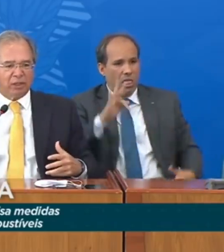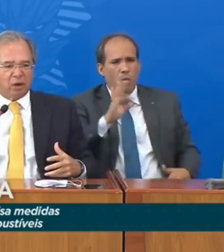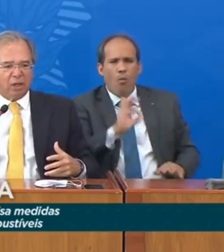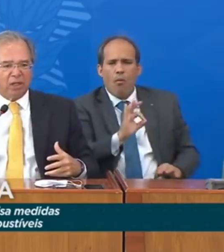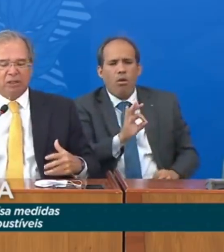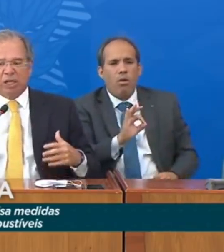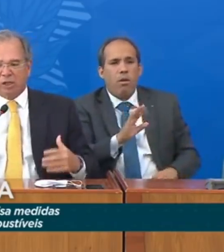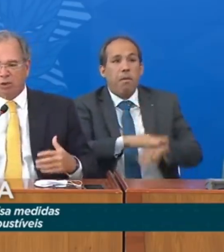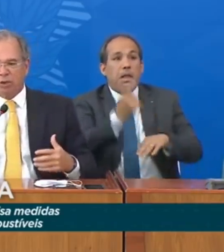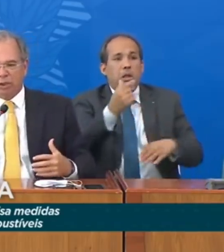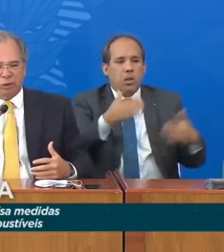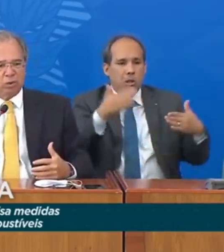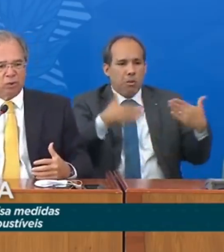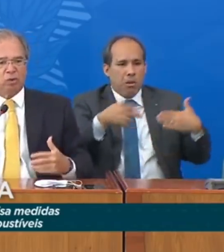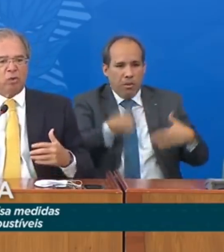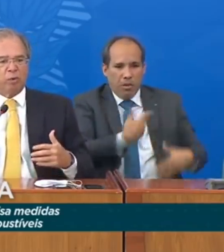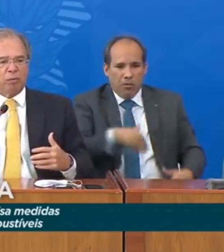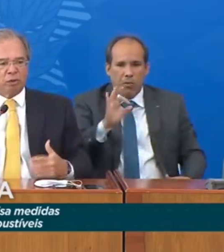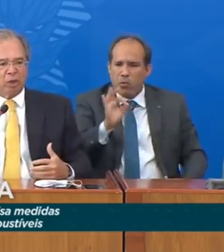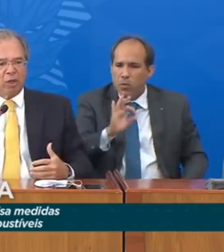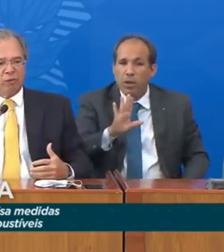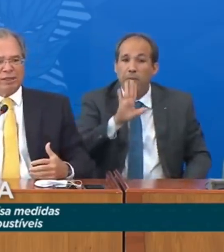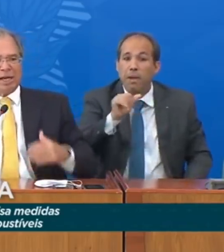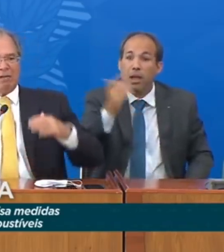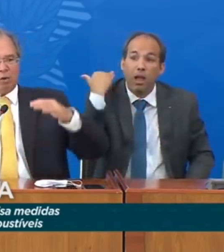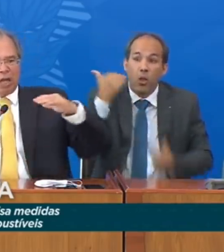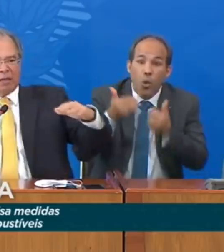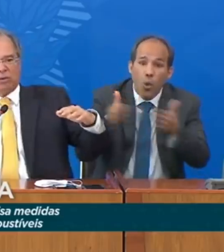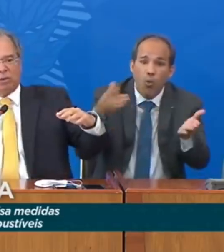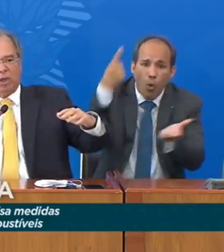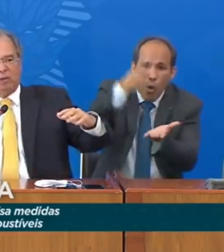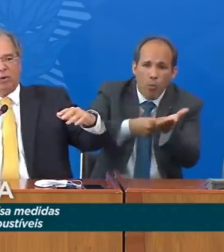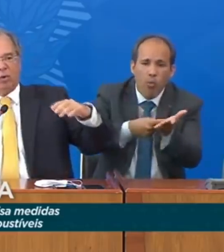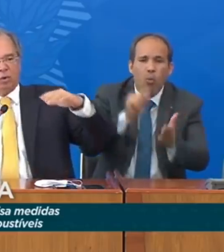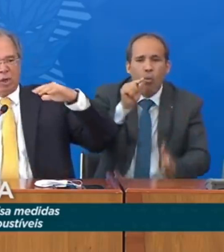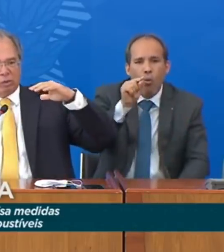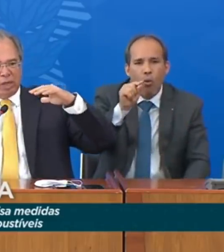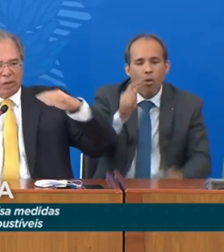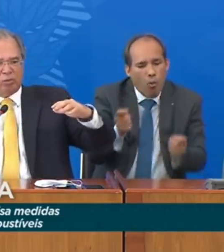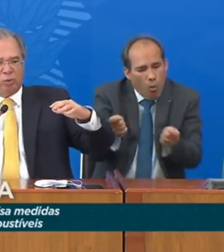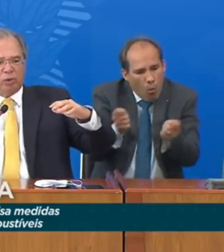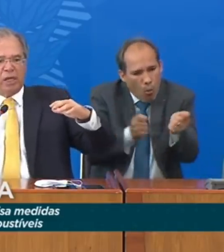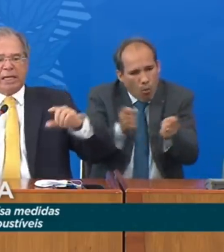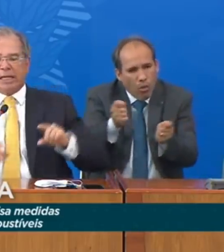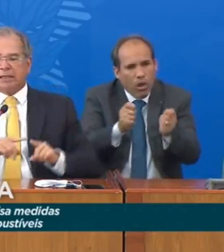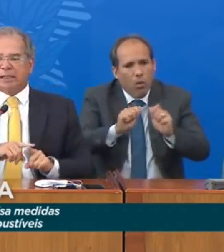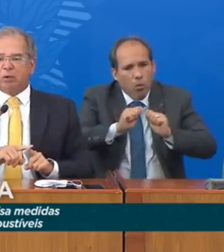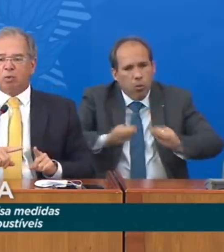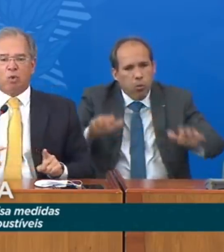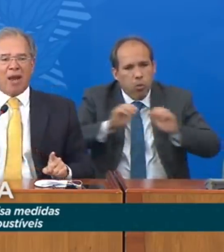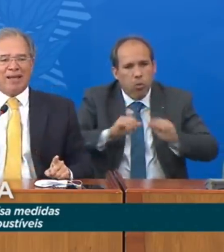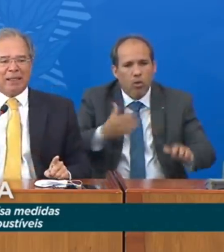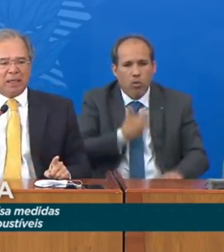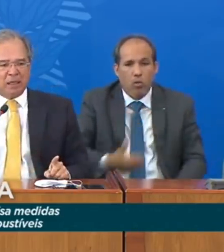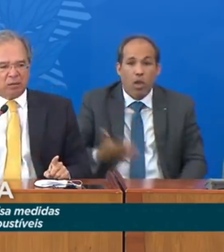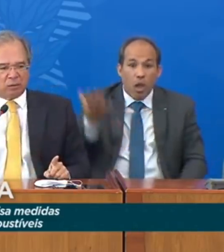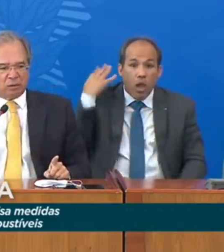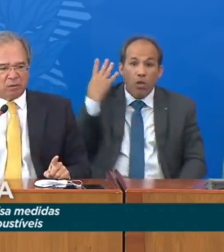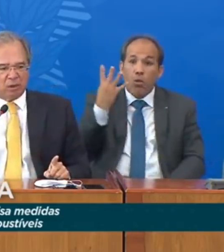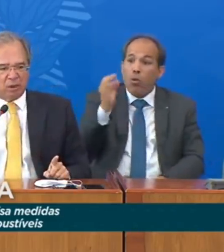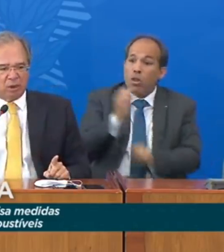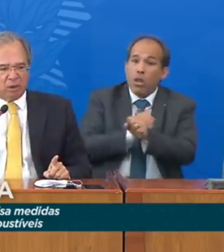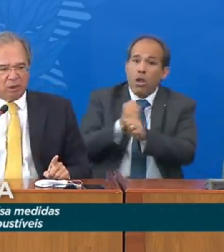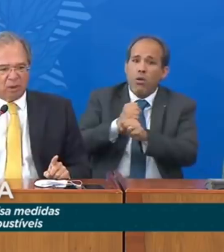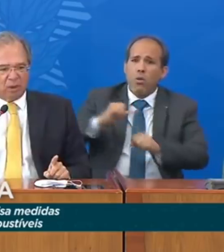governo central. Desde o início, nosso compromisso foi travar os gastos, foi controlar os gastos públicos, que cresceram por 40